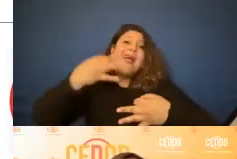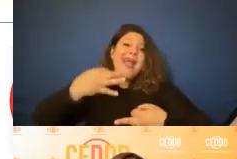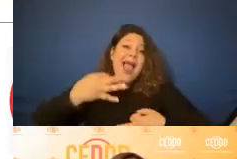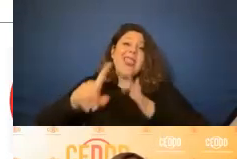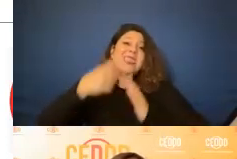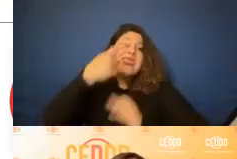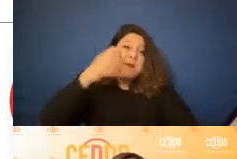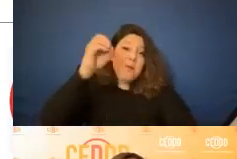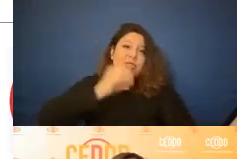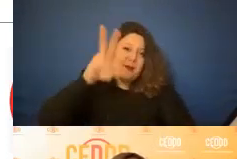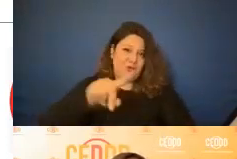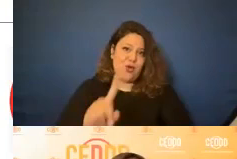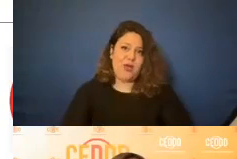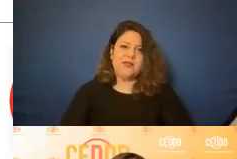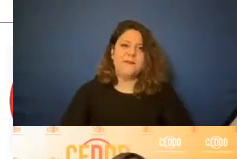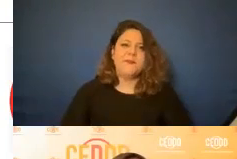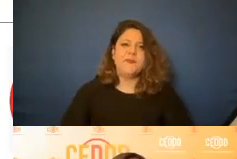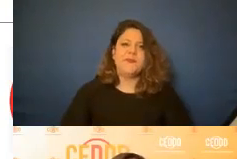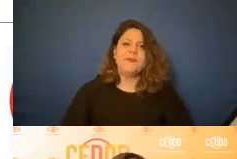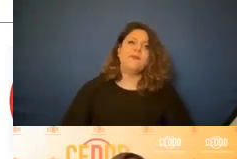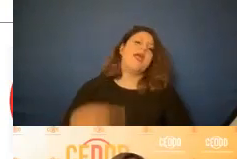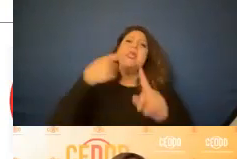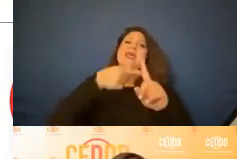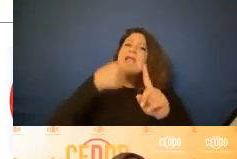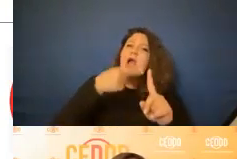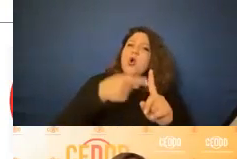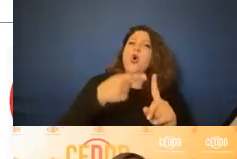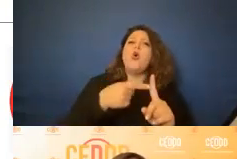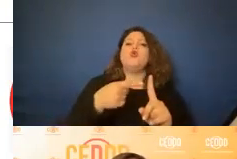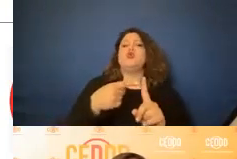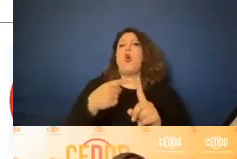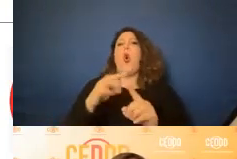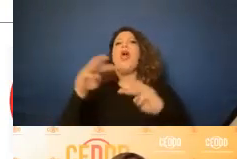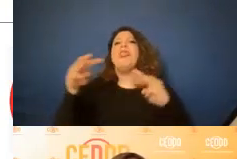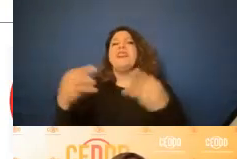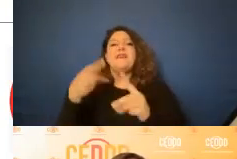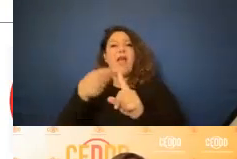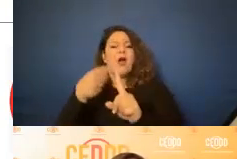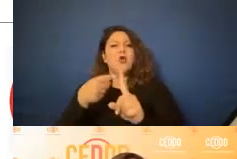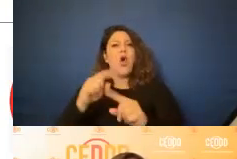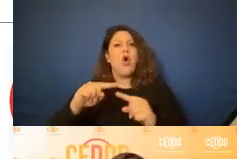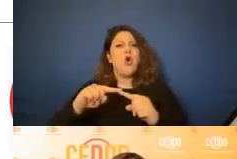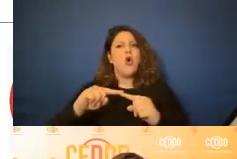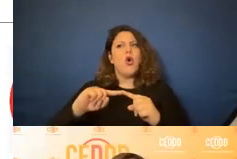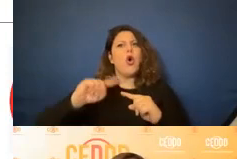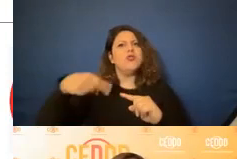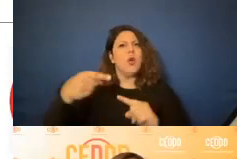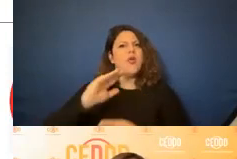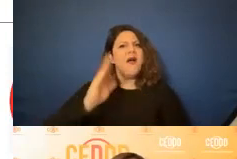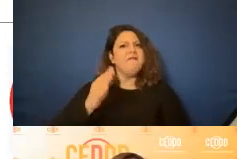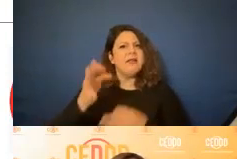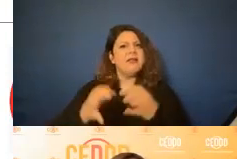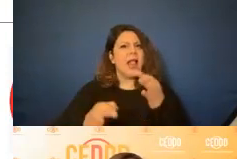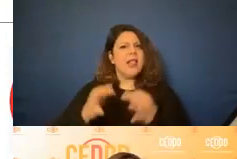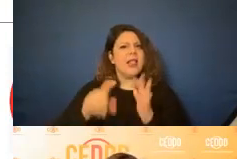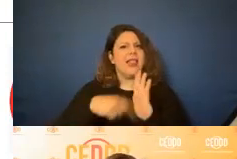¿Tiene consecuencias legales el acoso y el ciberbullying en el menor o puede tenerlas? Pues todos sabemos que penalmente